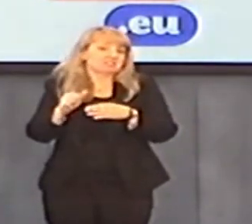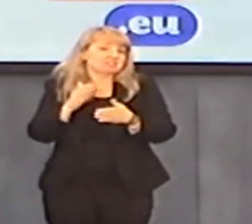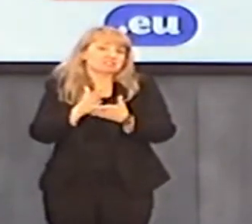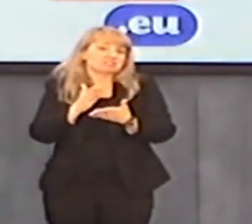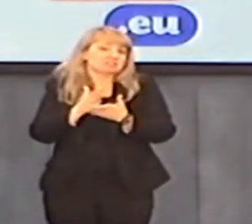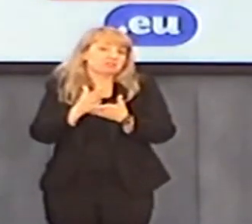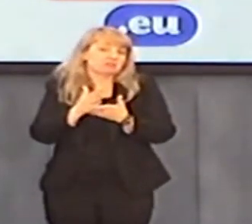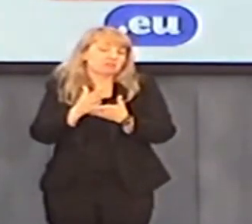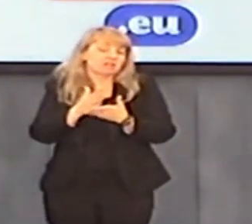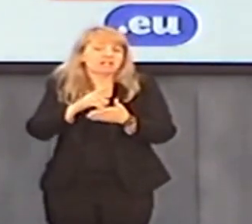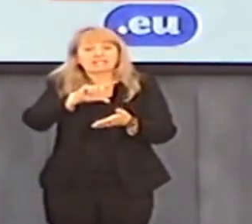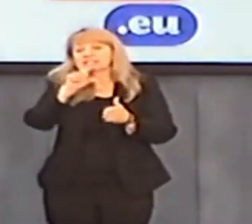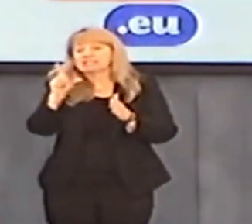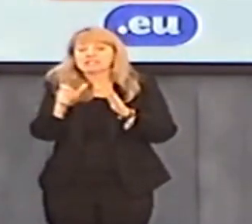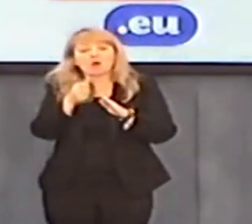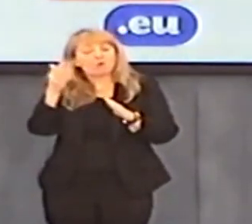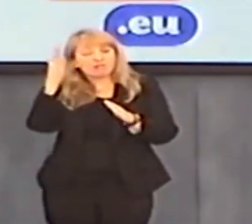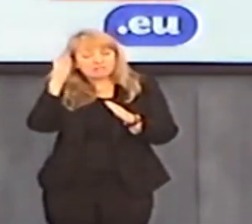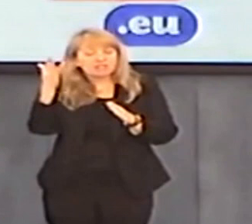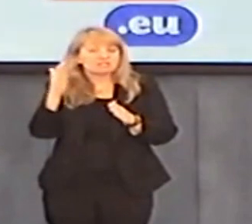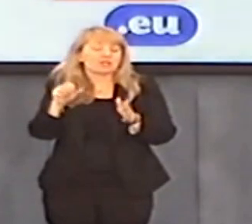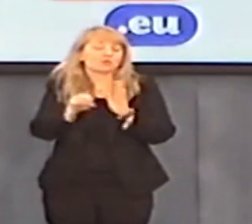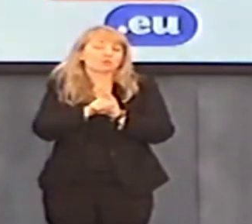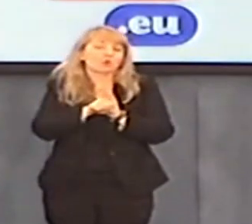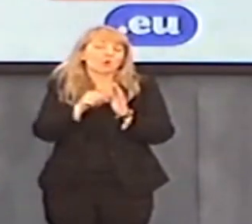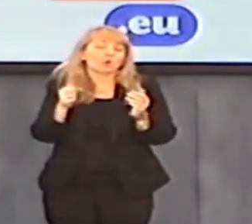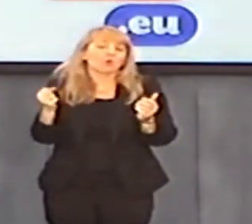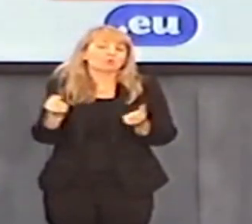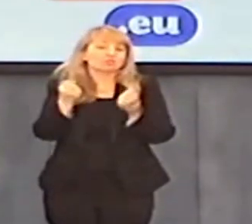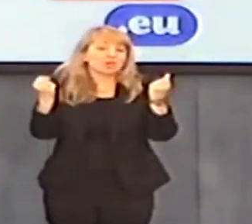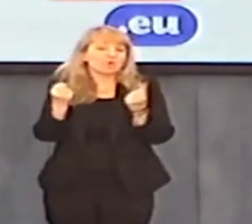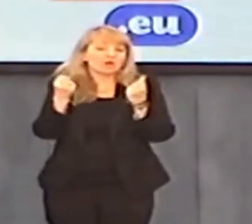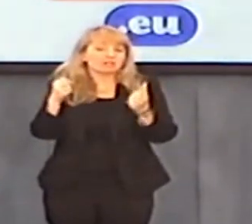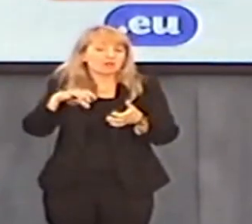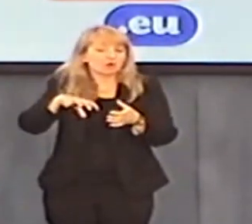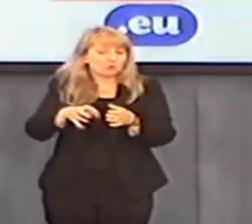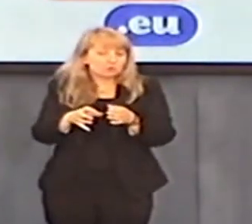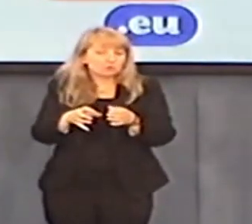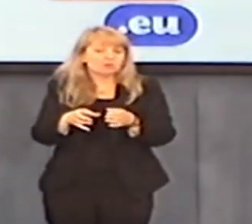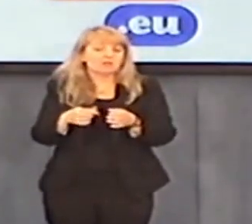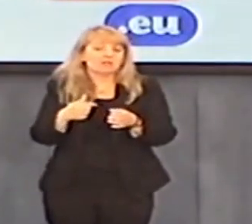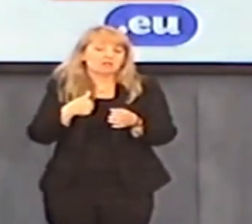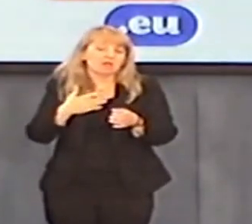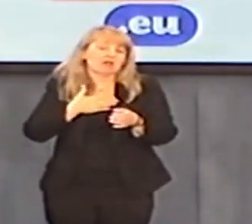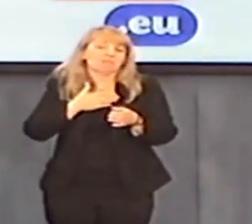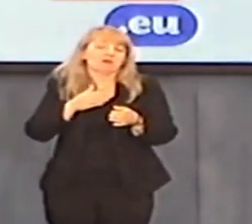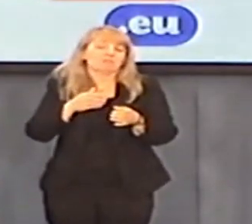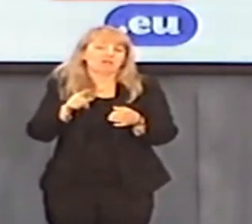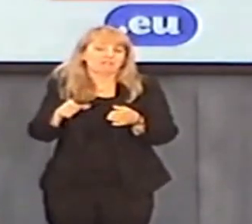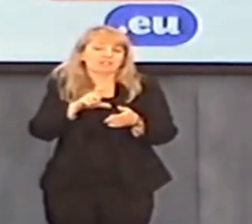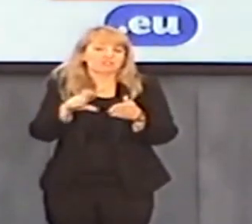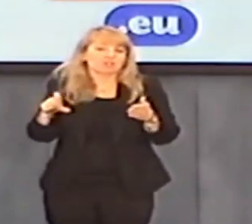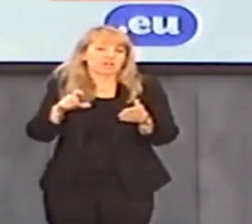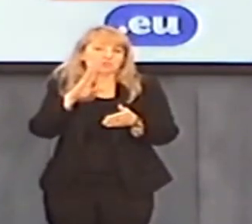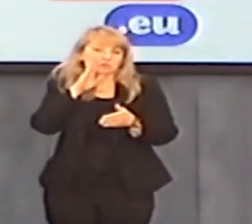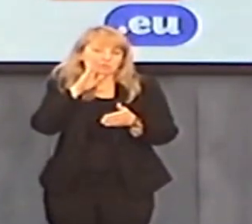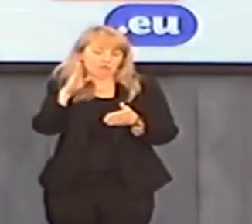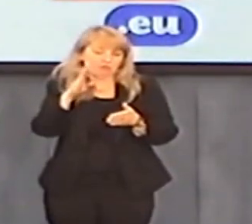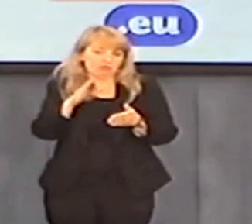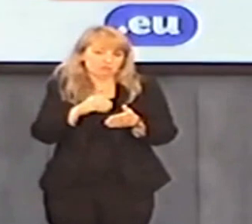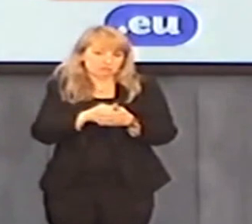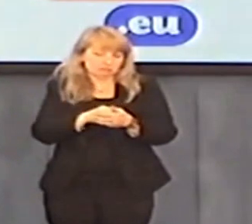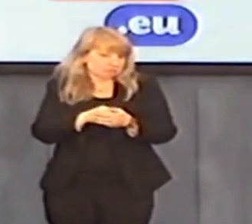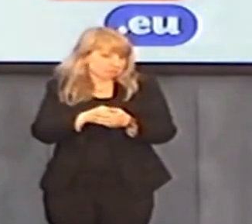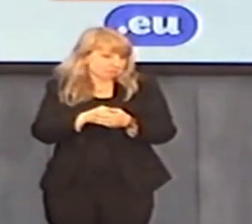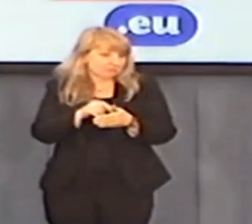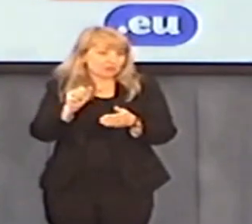jednego zdania. Całą wiedzę na temat działania gangu posiadłem podczas spowiedzi. No, to jest